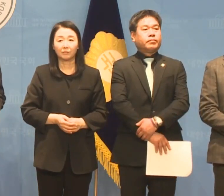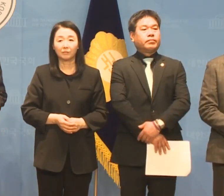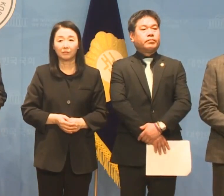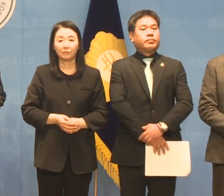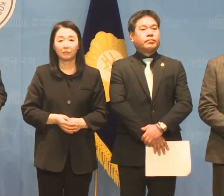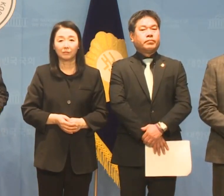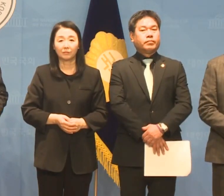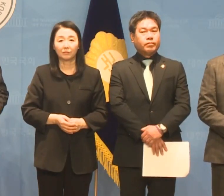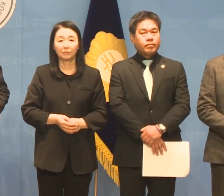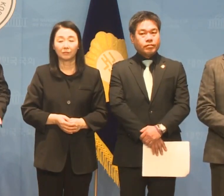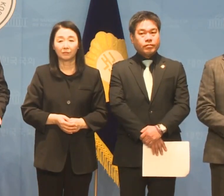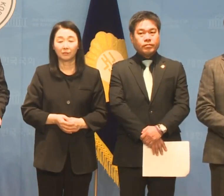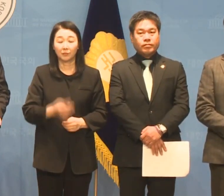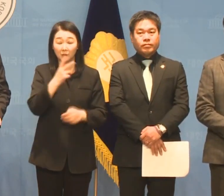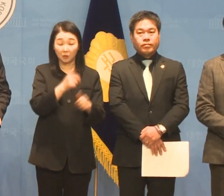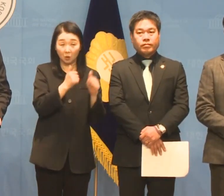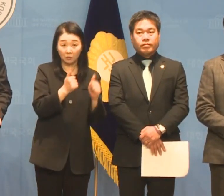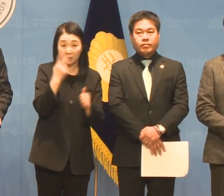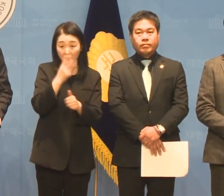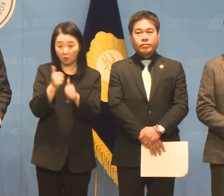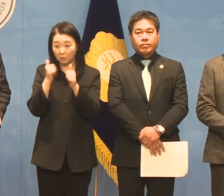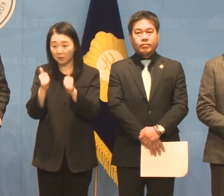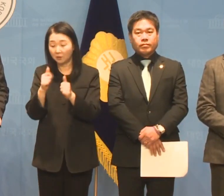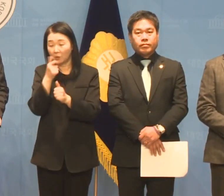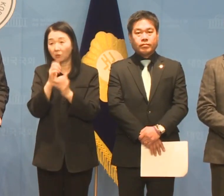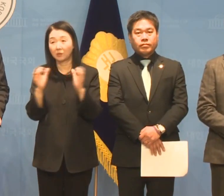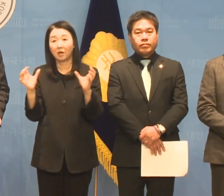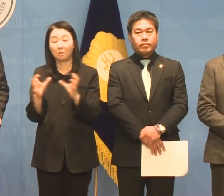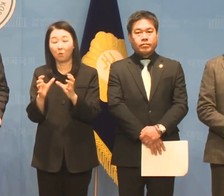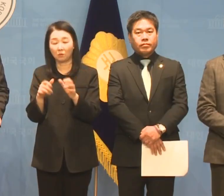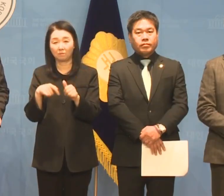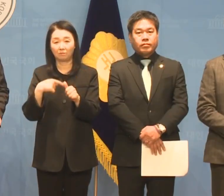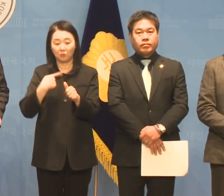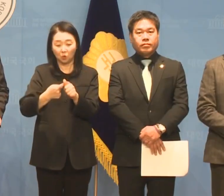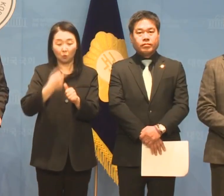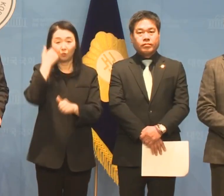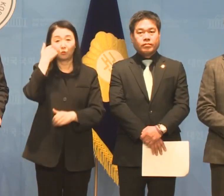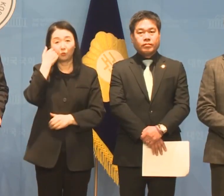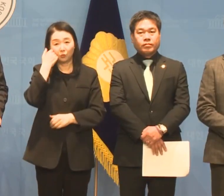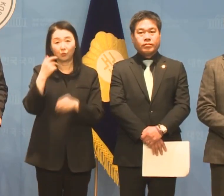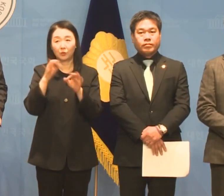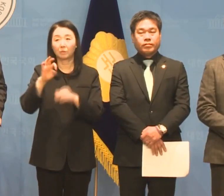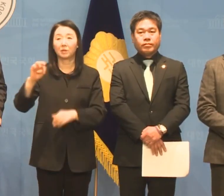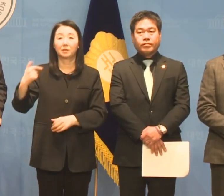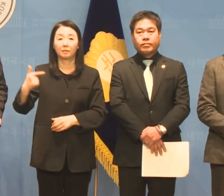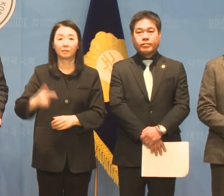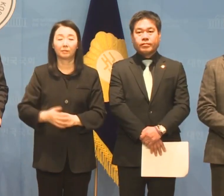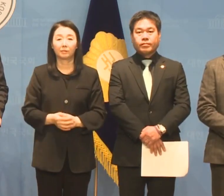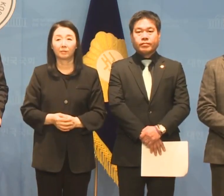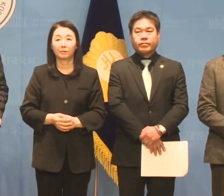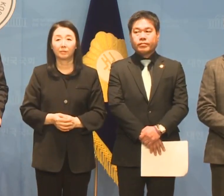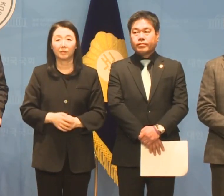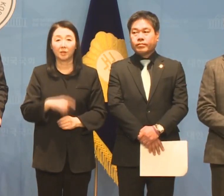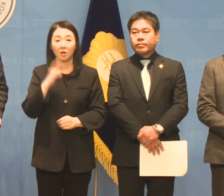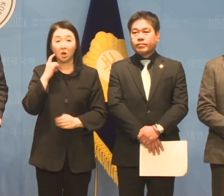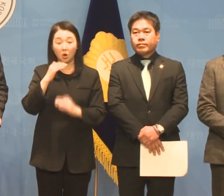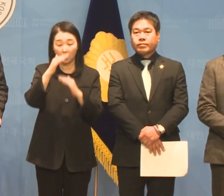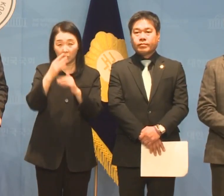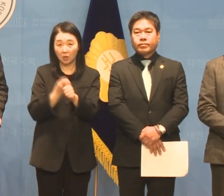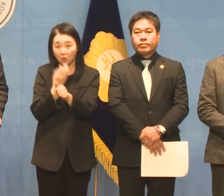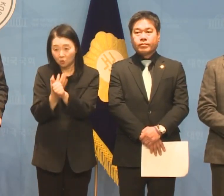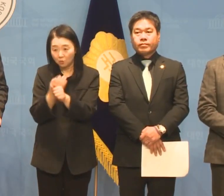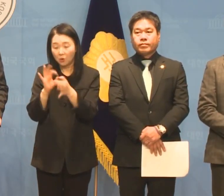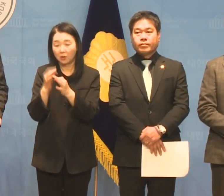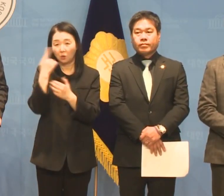네, 검사를 검사하는 변호사 모임 고문을 맡고 있는 김기영 변호사입니다. 허위사실 유포에